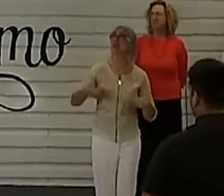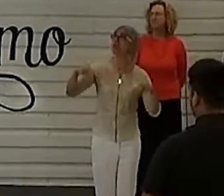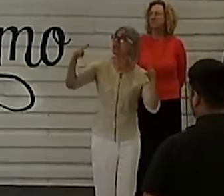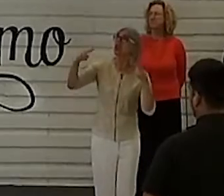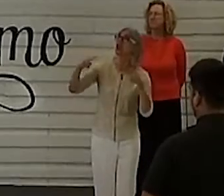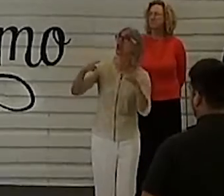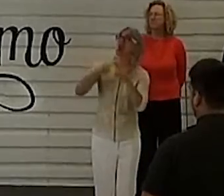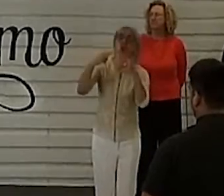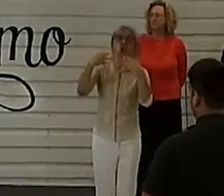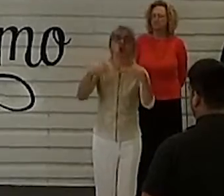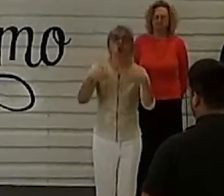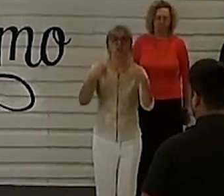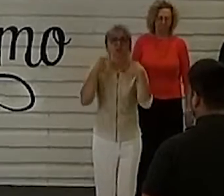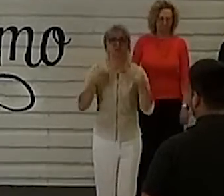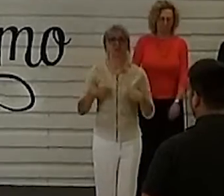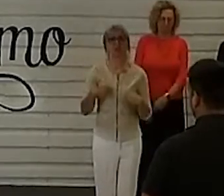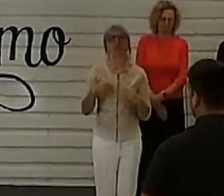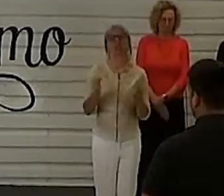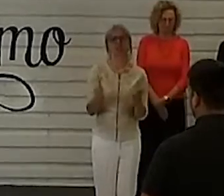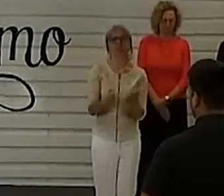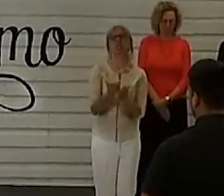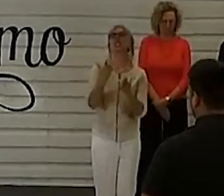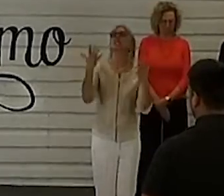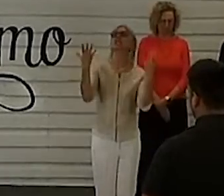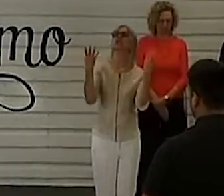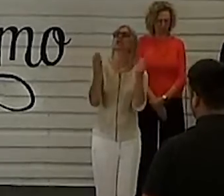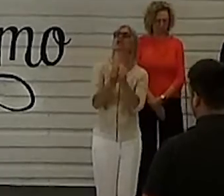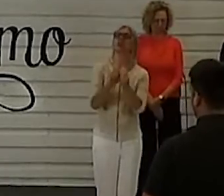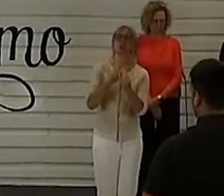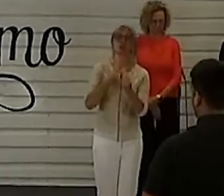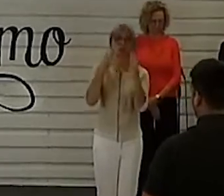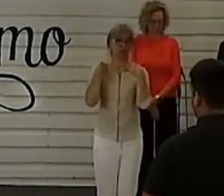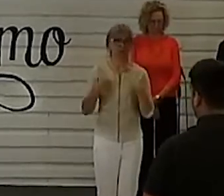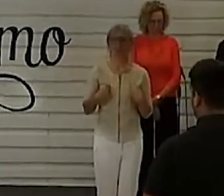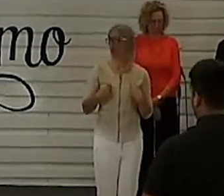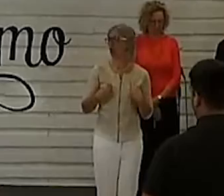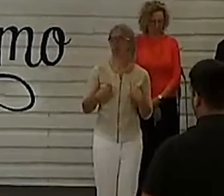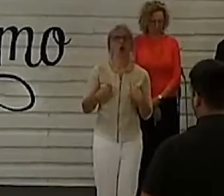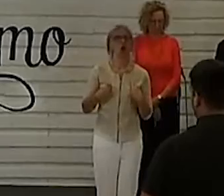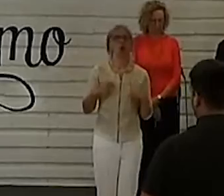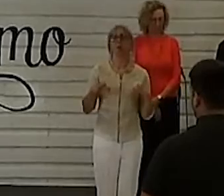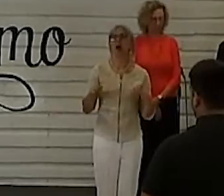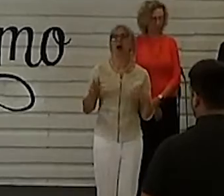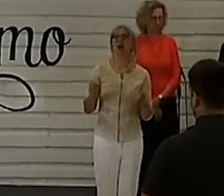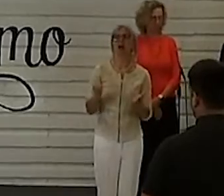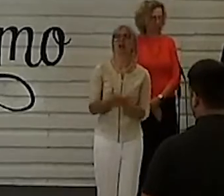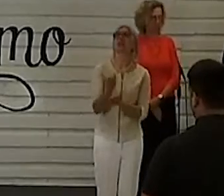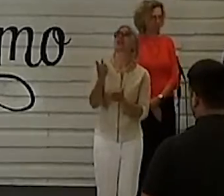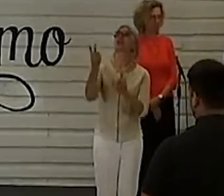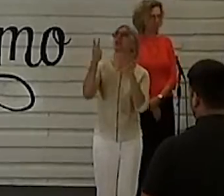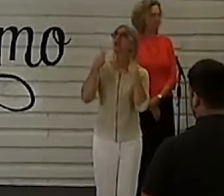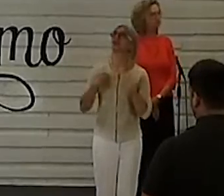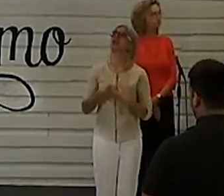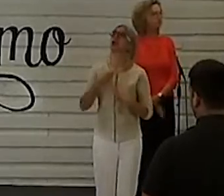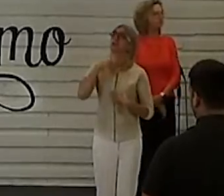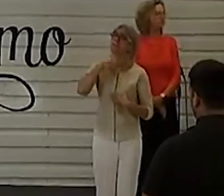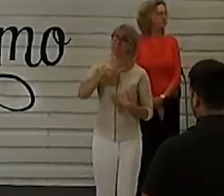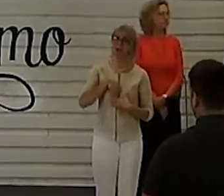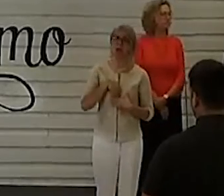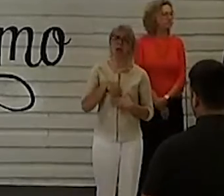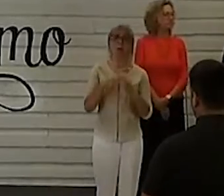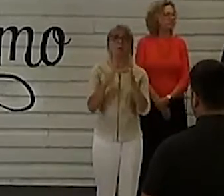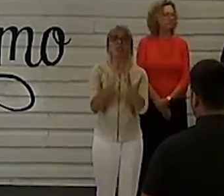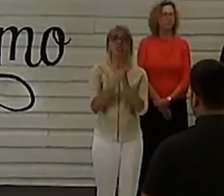non più io ma Cristo, non più io ma Cristo. E allora la preghiera che ognuno di noi